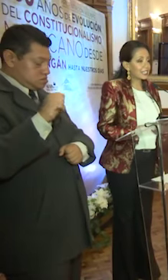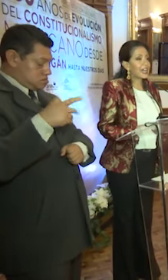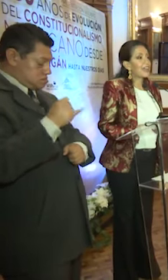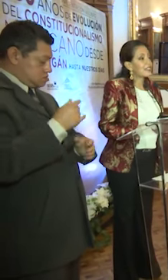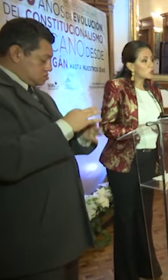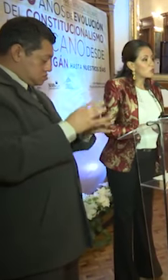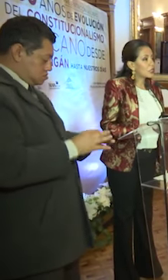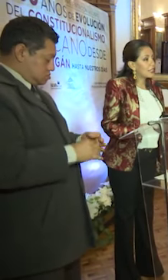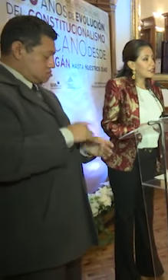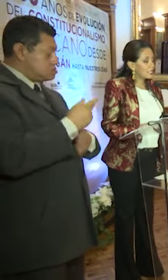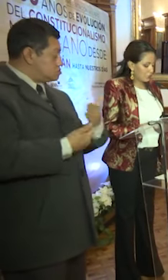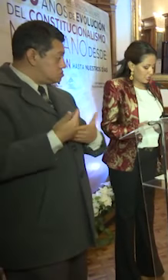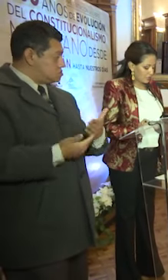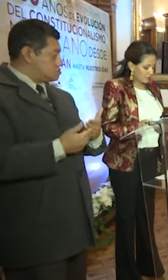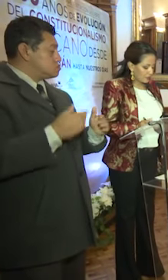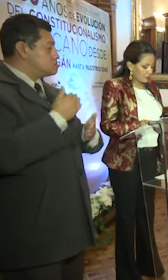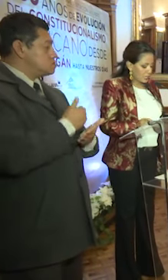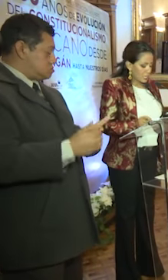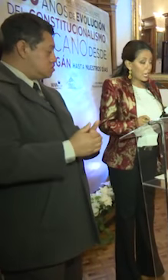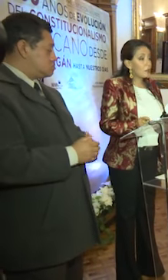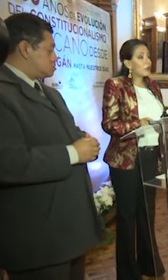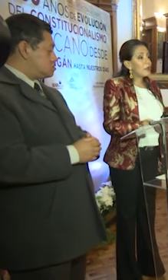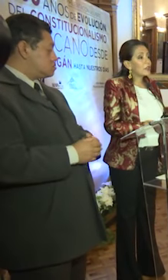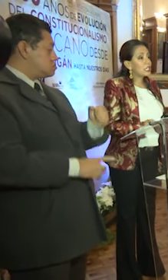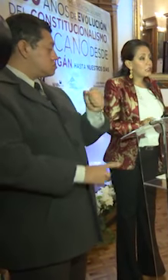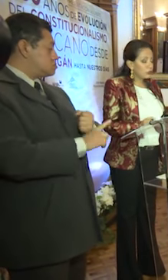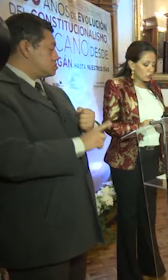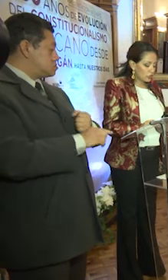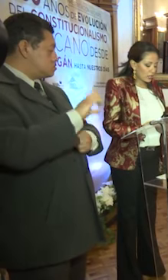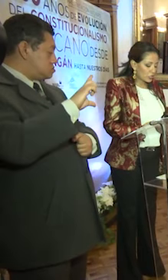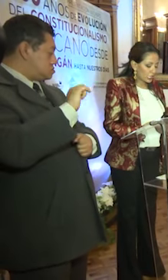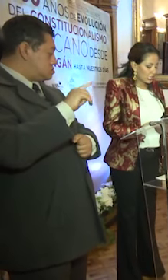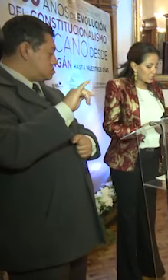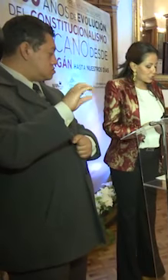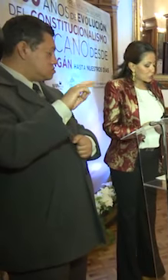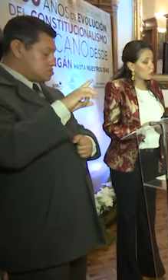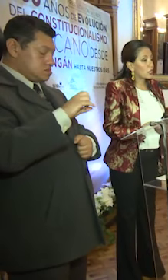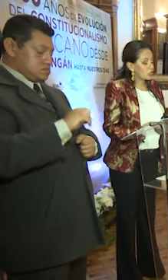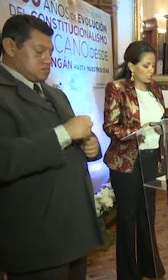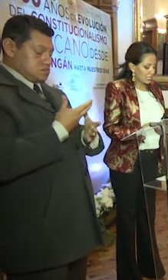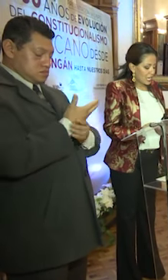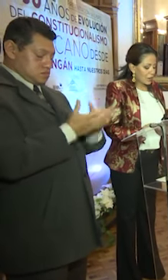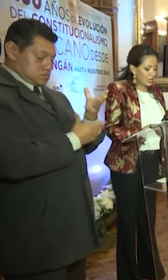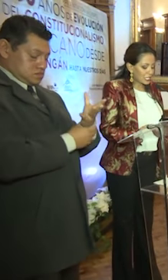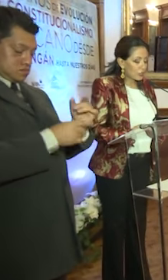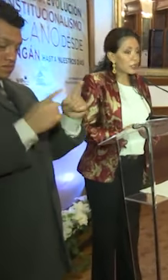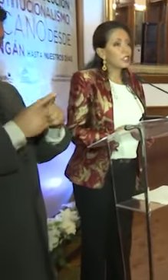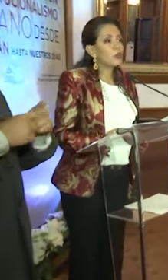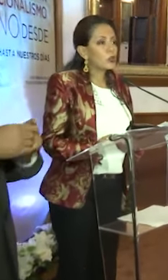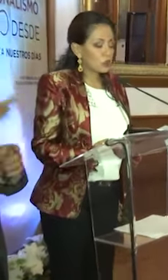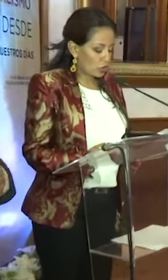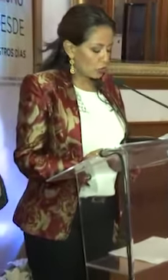detalles acerca de sus modalidades y límites. El problema de los latifundios en manos de la Iglesia y otras corporaciones apenas